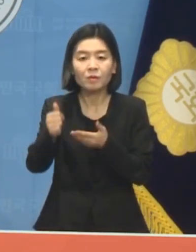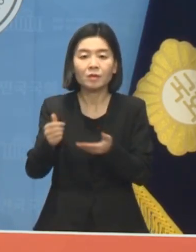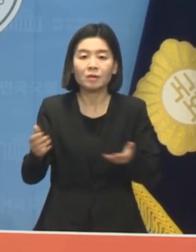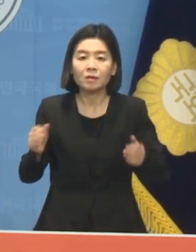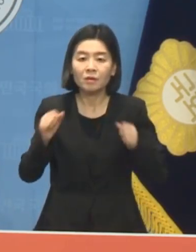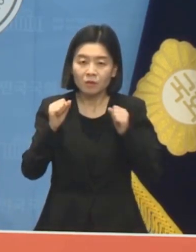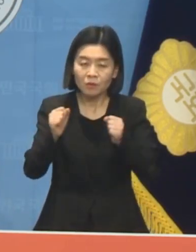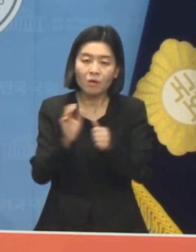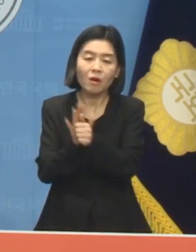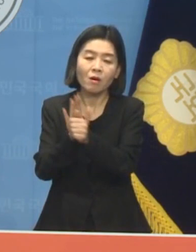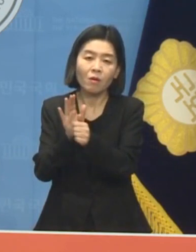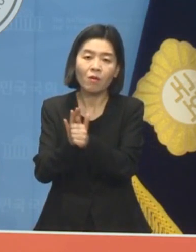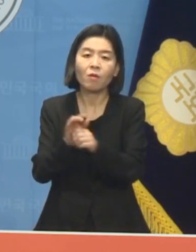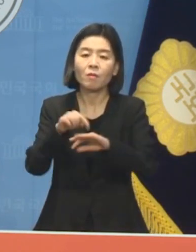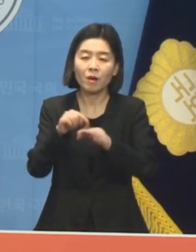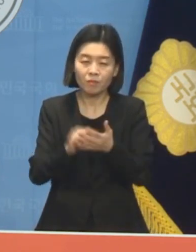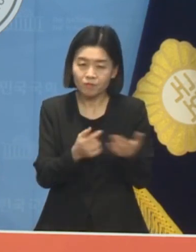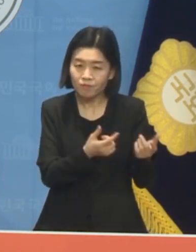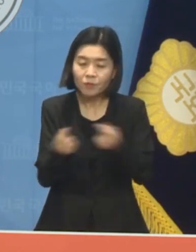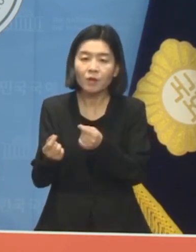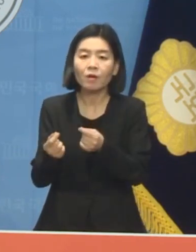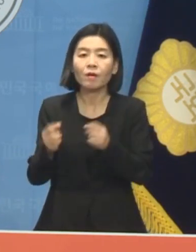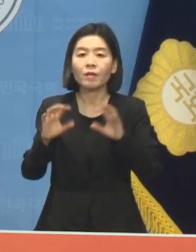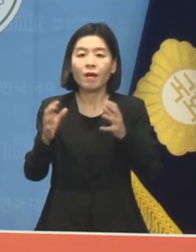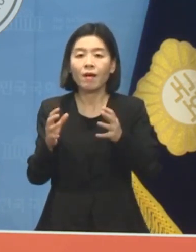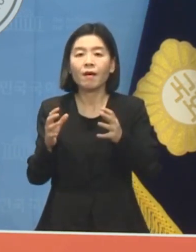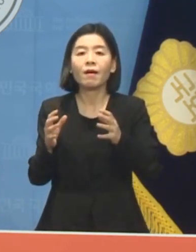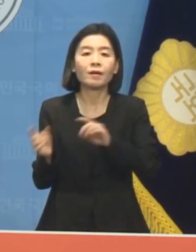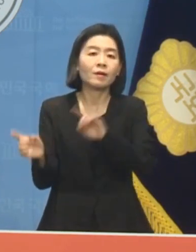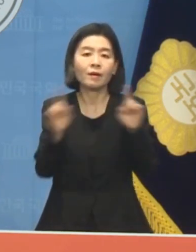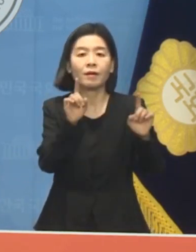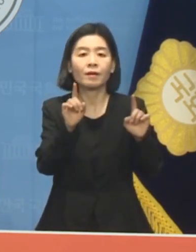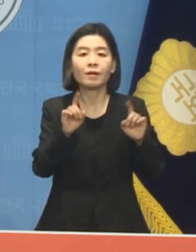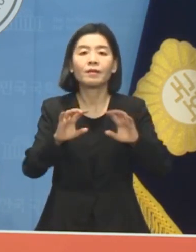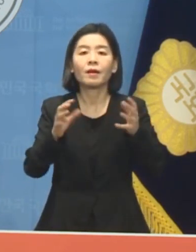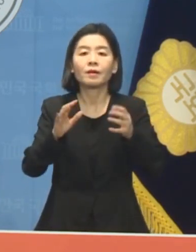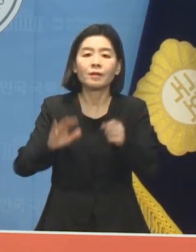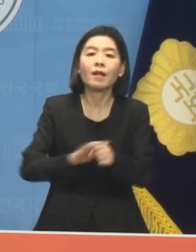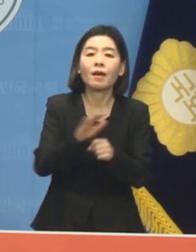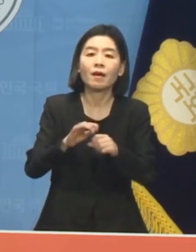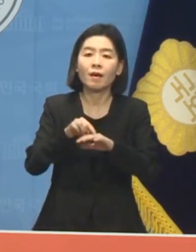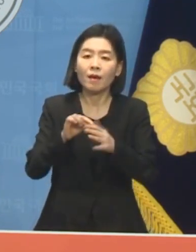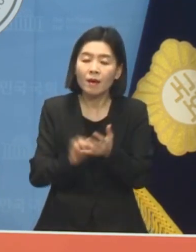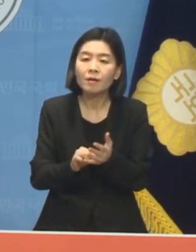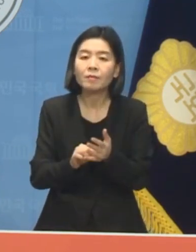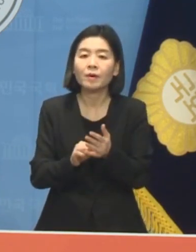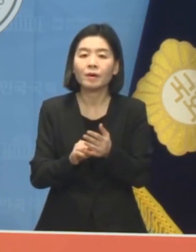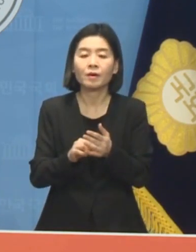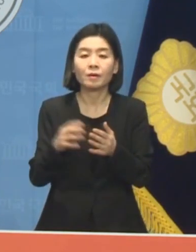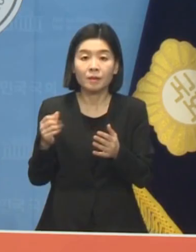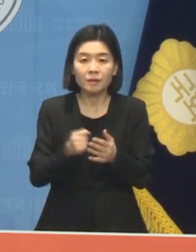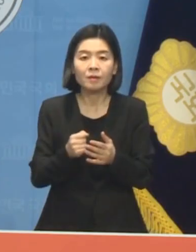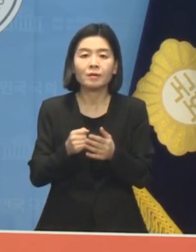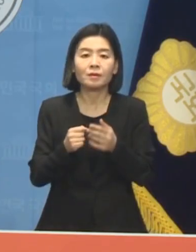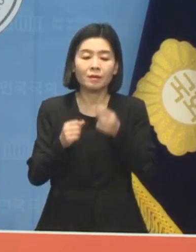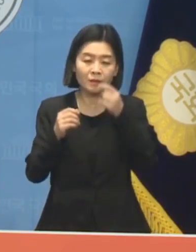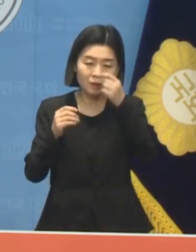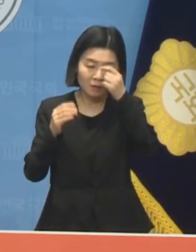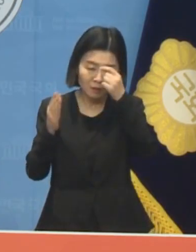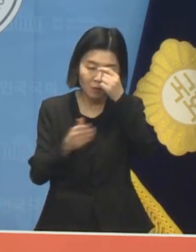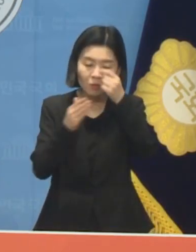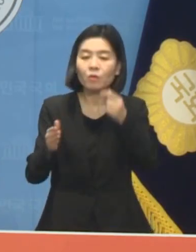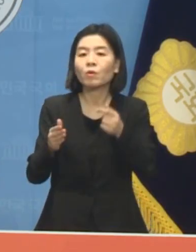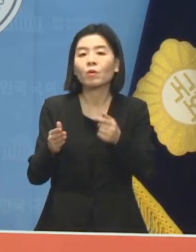우리 나라를 살리는 애국애족하는 우리 모든 성도들이 되시기를 간절히